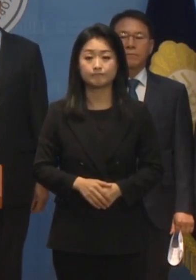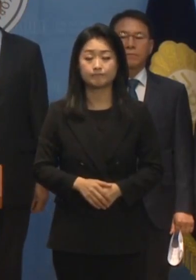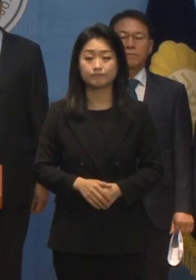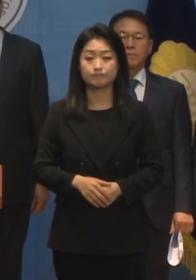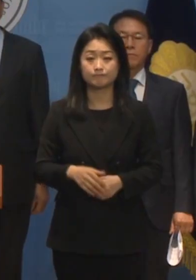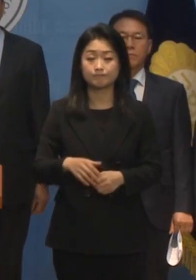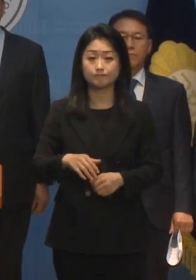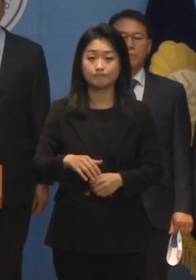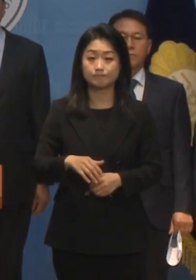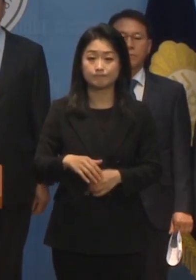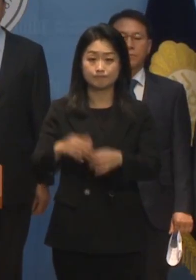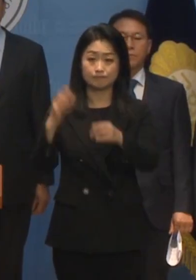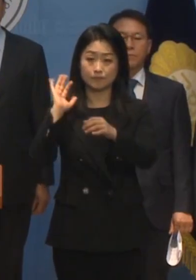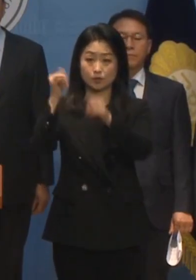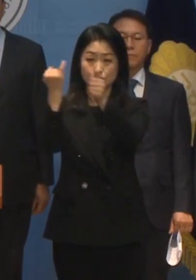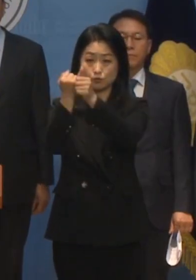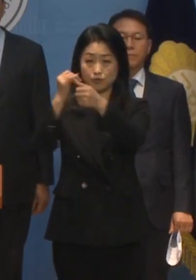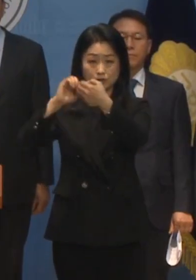방치할 수 없습니다.